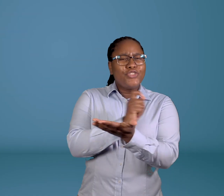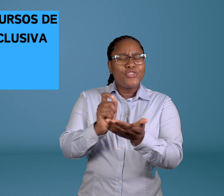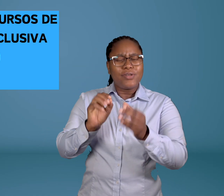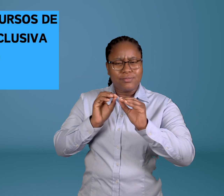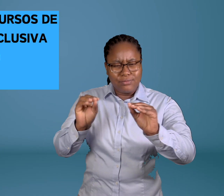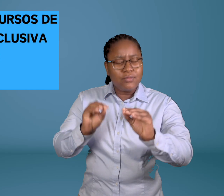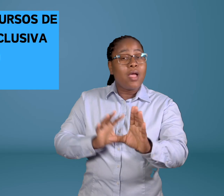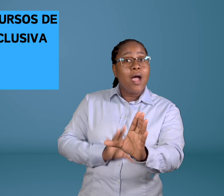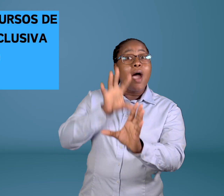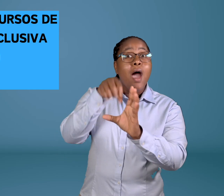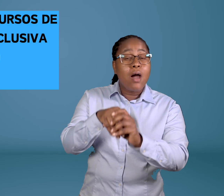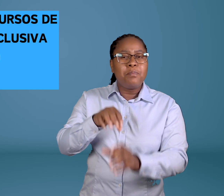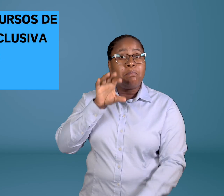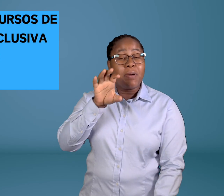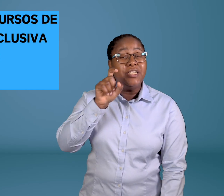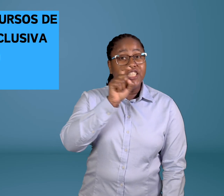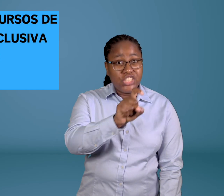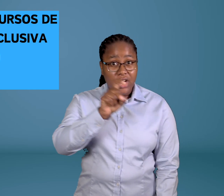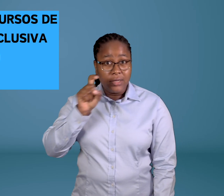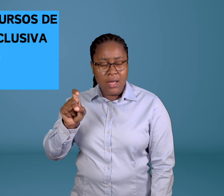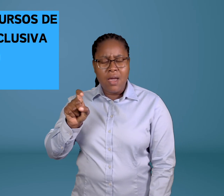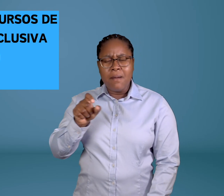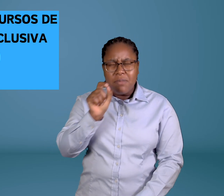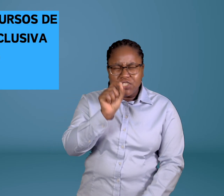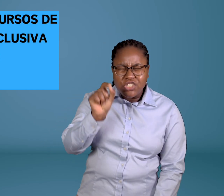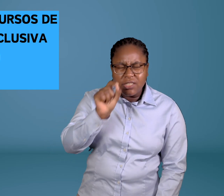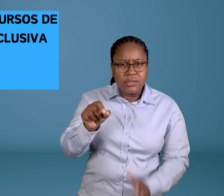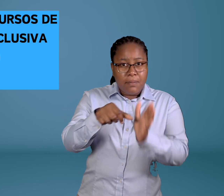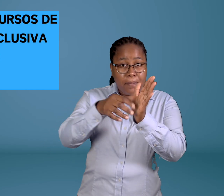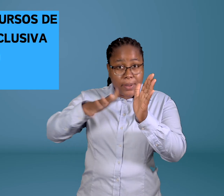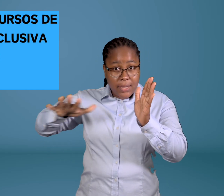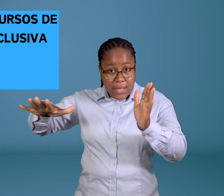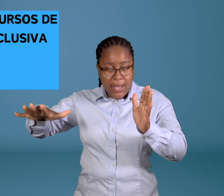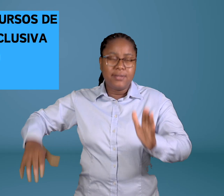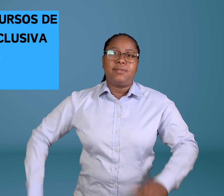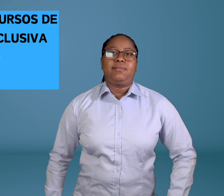no Centro de Recursos de Educação Inclusiva, CREI,